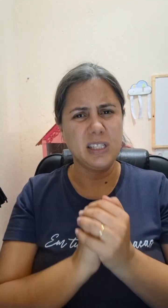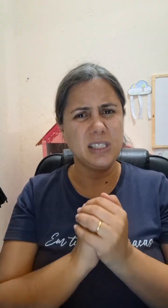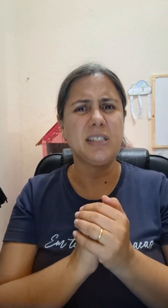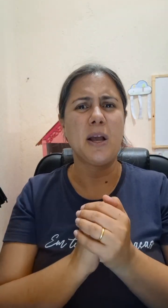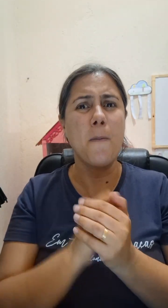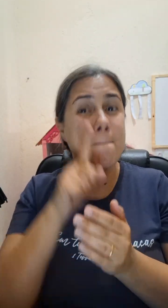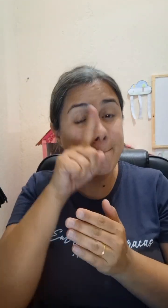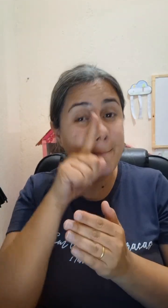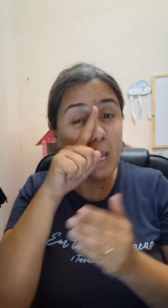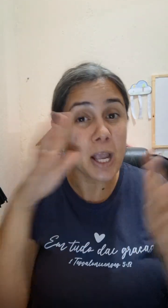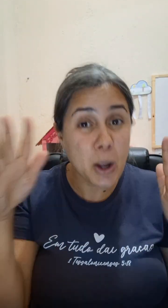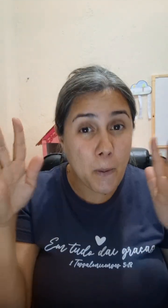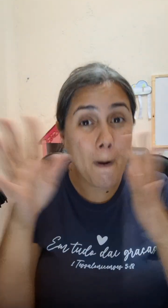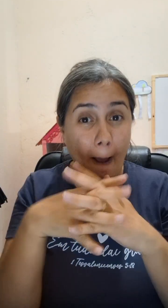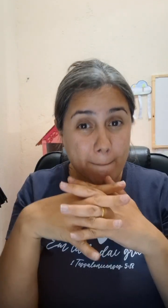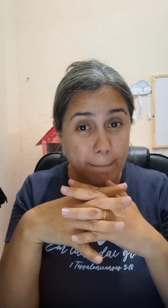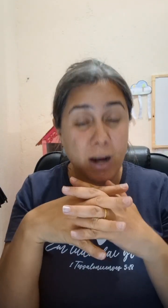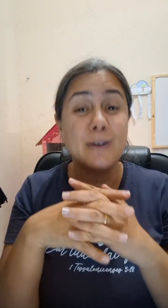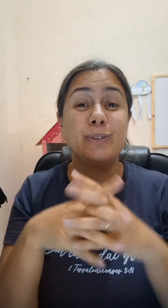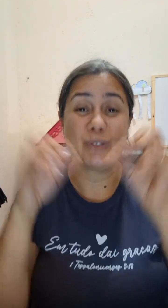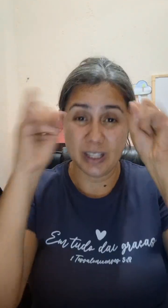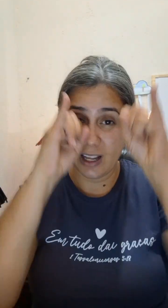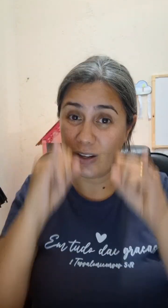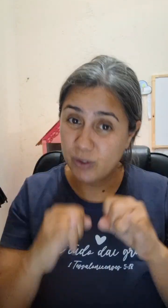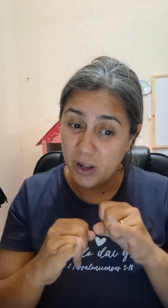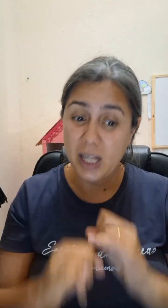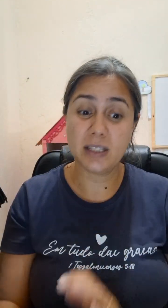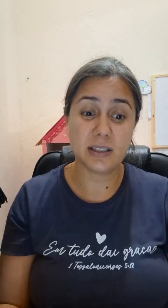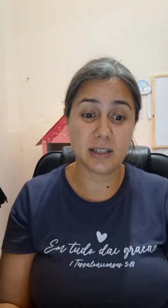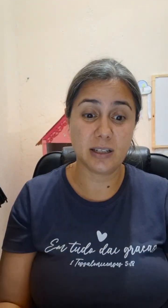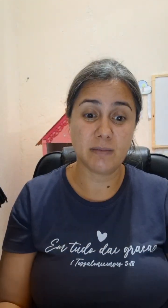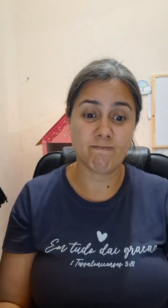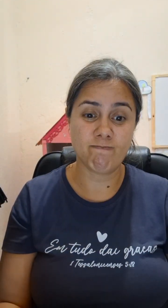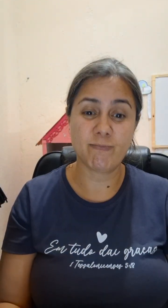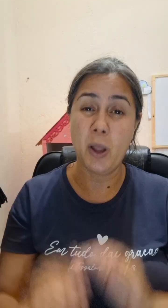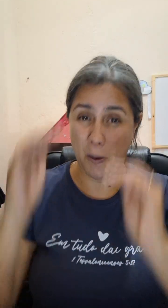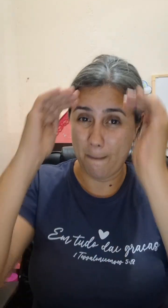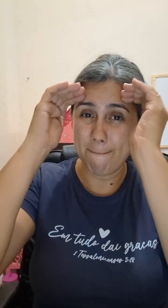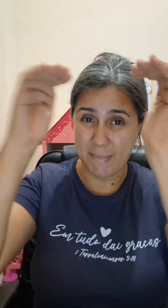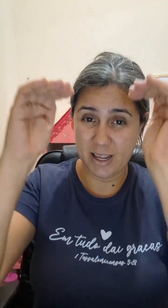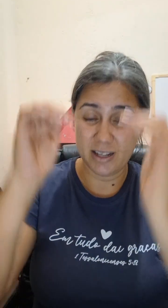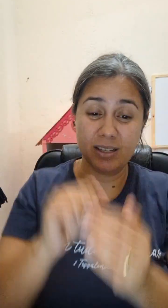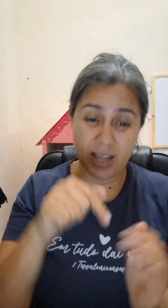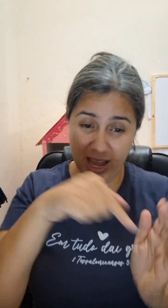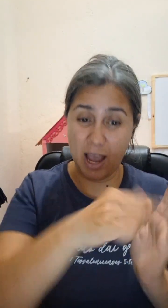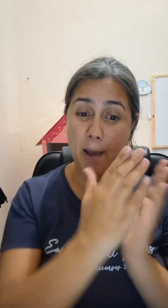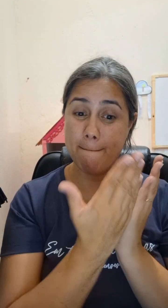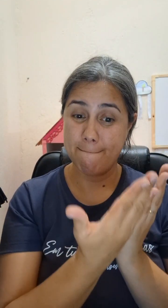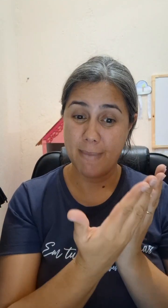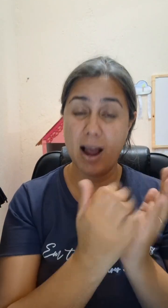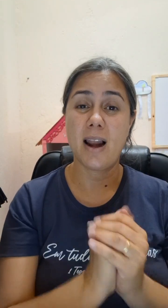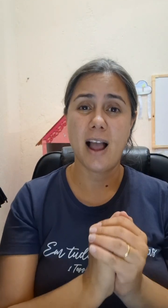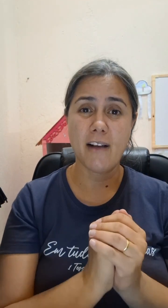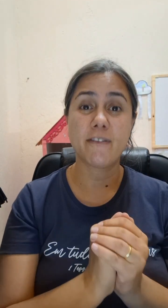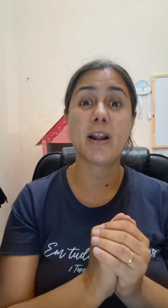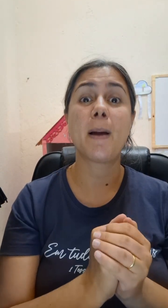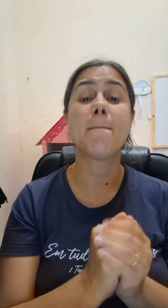Deus. Deus alerta sobre o perigo das armadilhas da idolatria. A